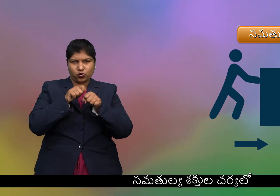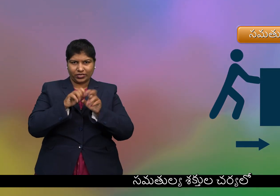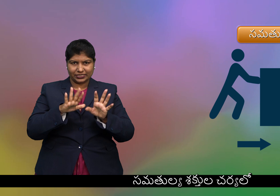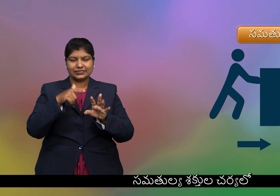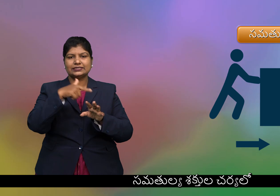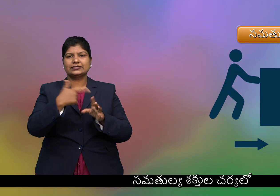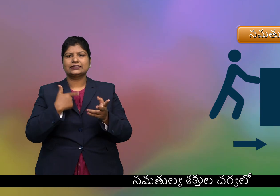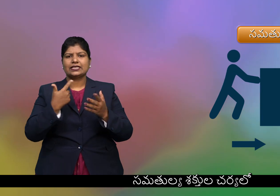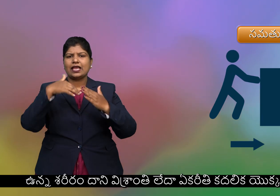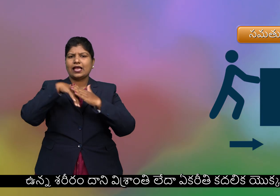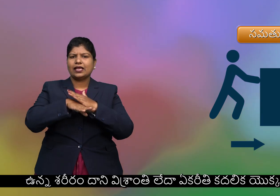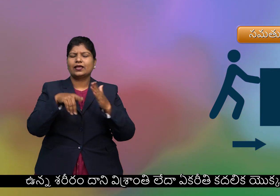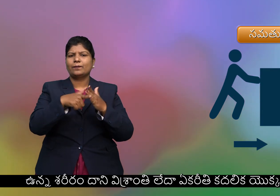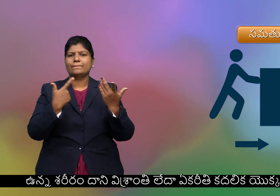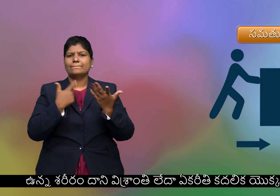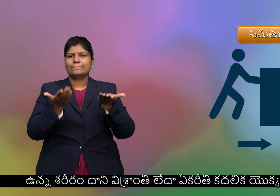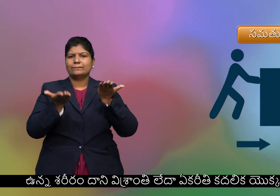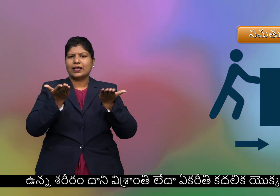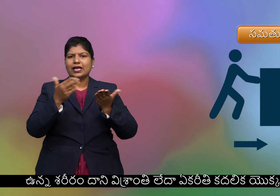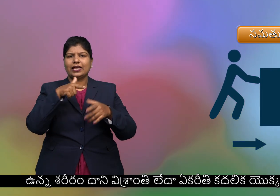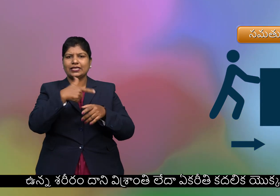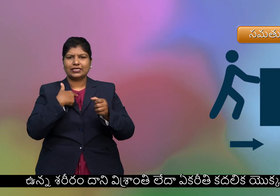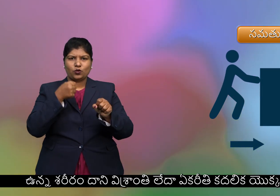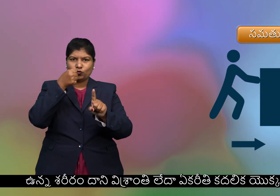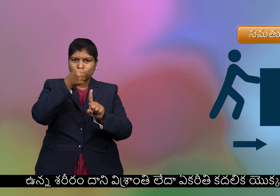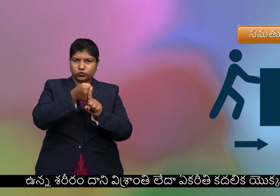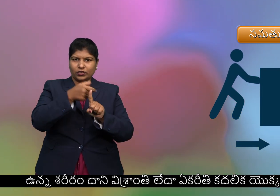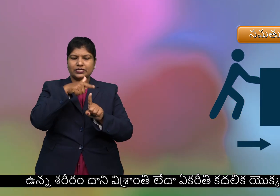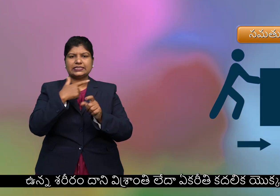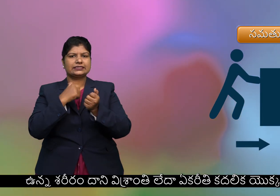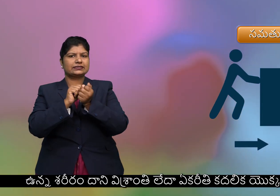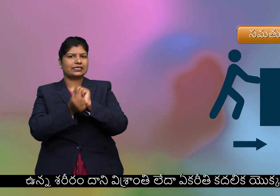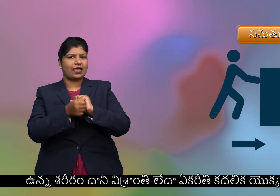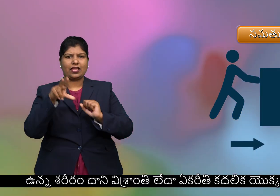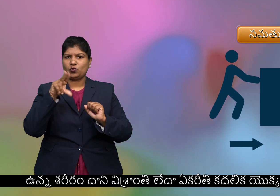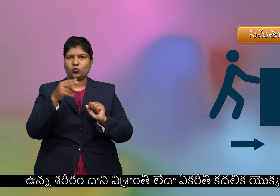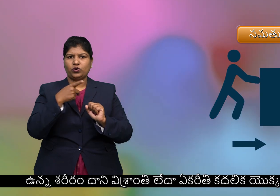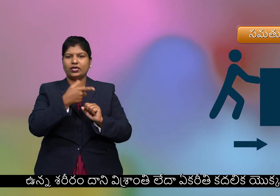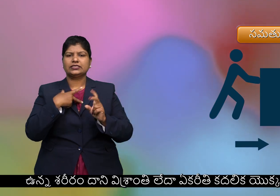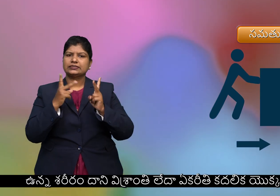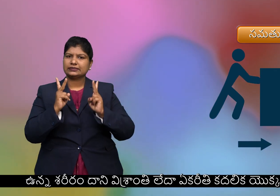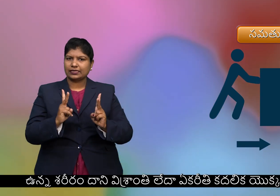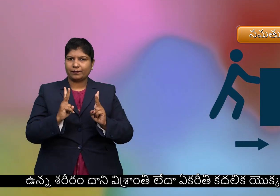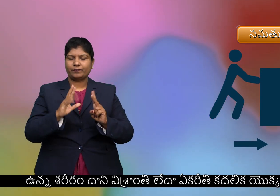ఉన్న శరీరం దాని విశ్రాంతి లేదా ఏకరీతి కదలిక యొక్క స్థితిని